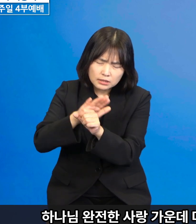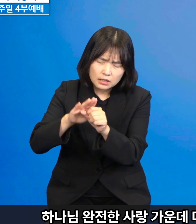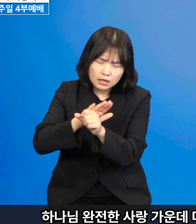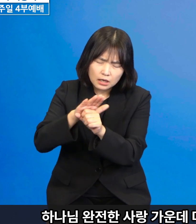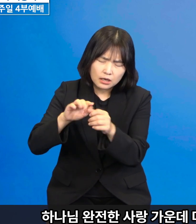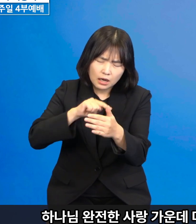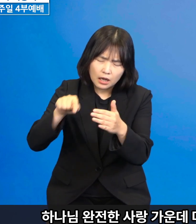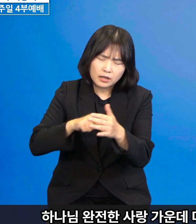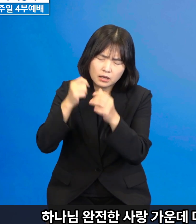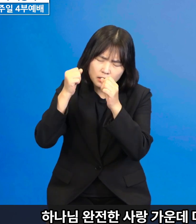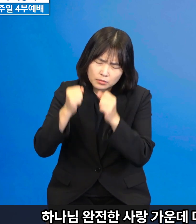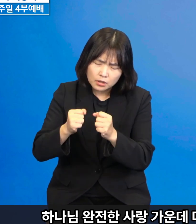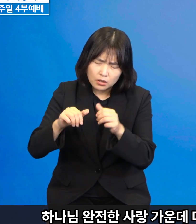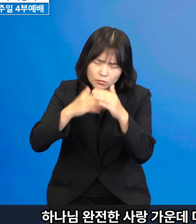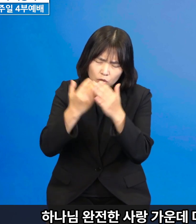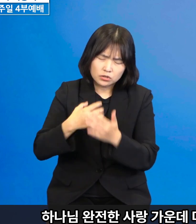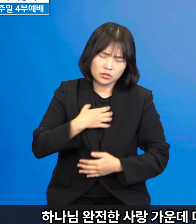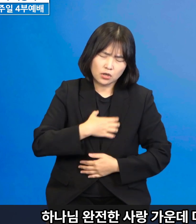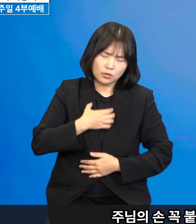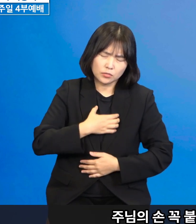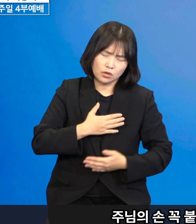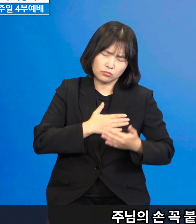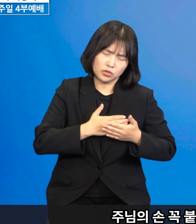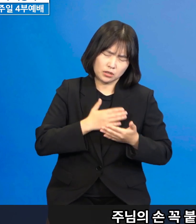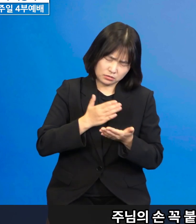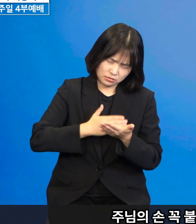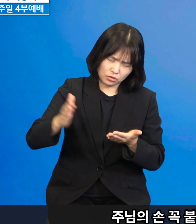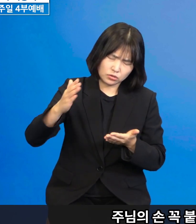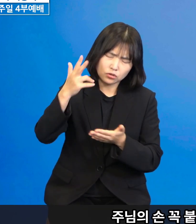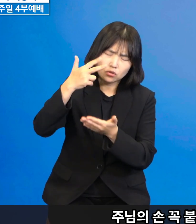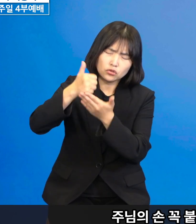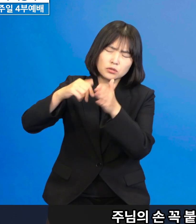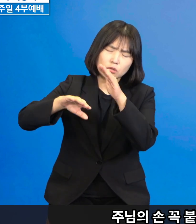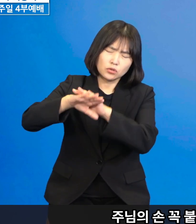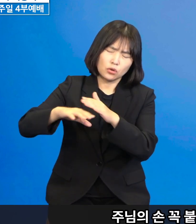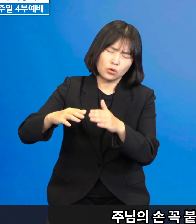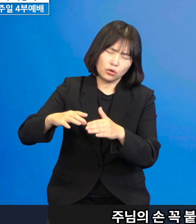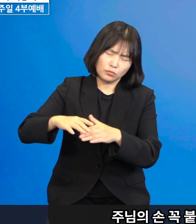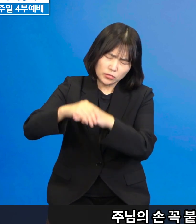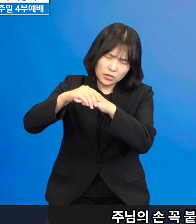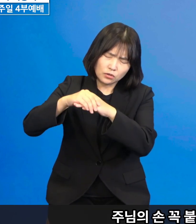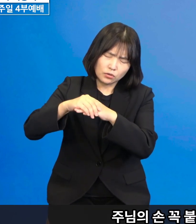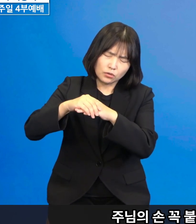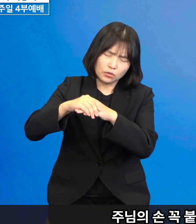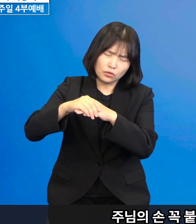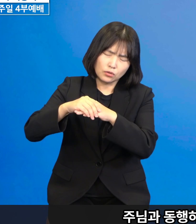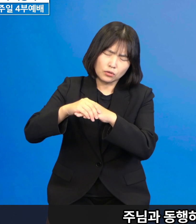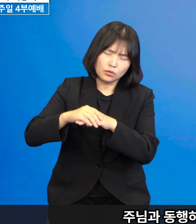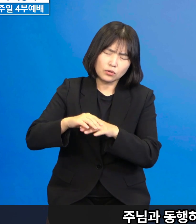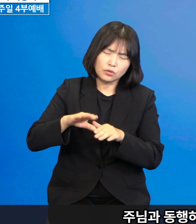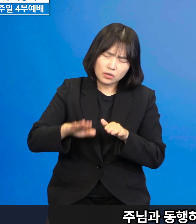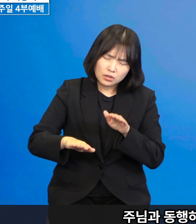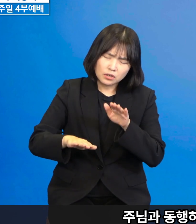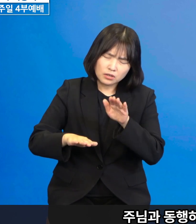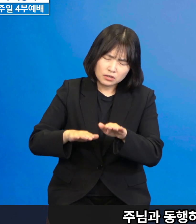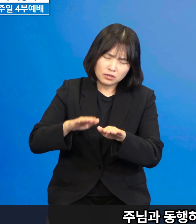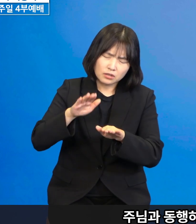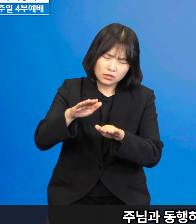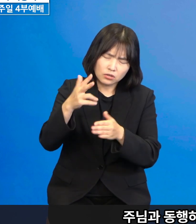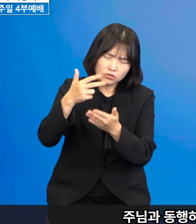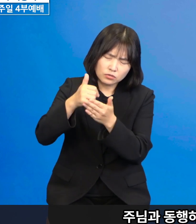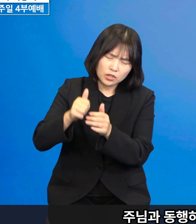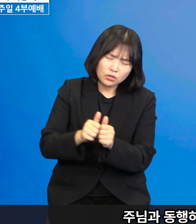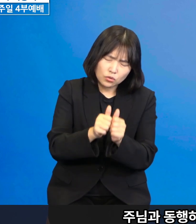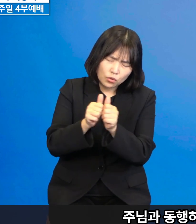머무물러 모든 염려와 불안을 떨치고 주님의 손 꼭 붙잡고 한 걸음 한 걸음 주님과